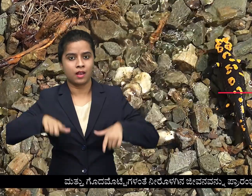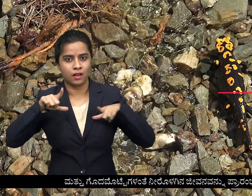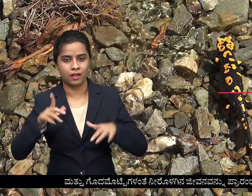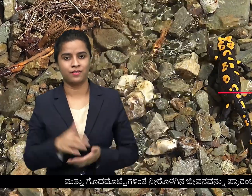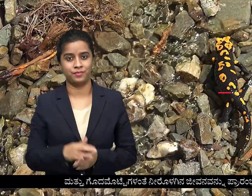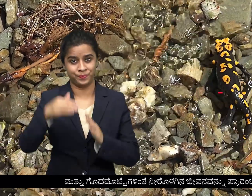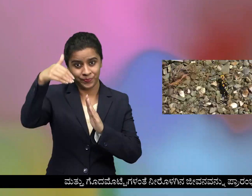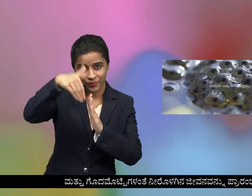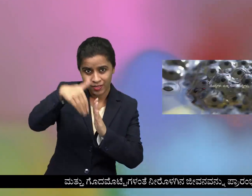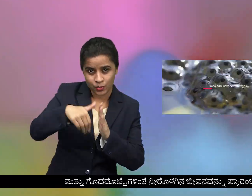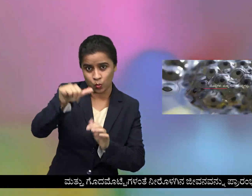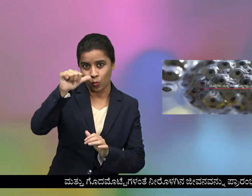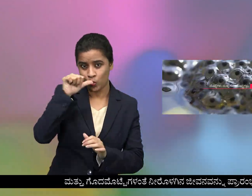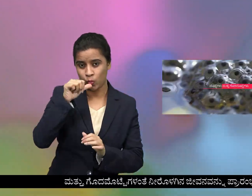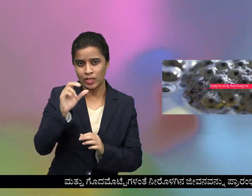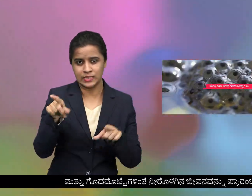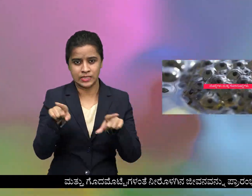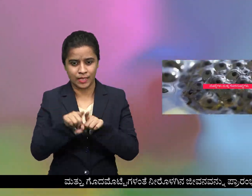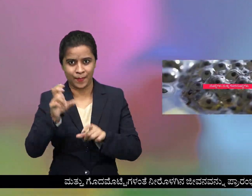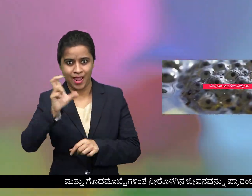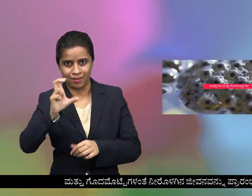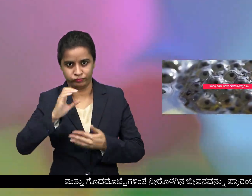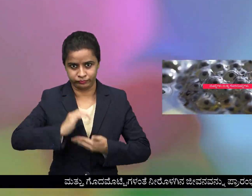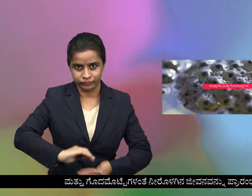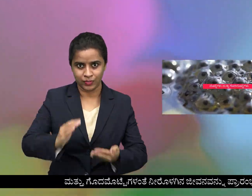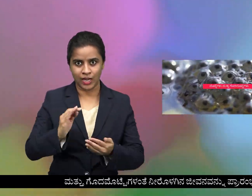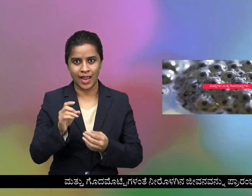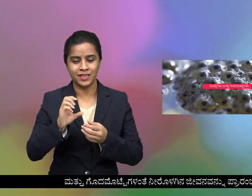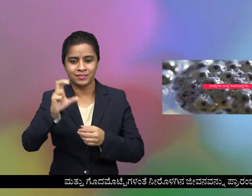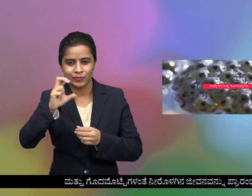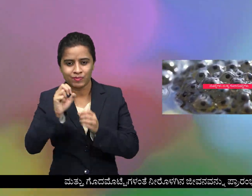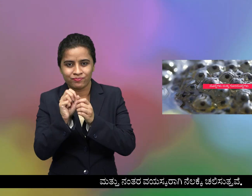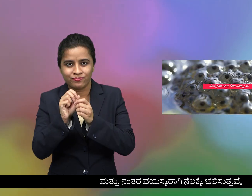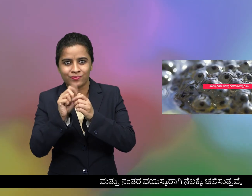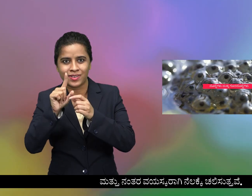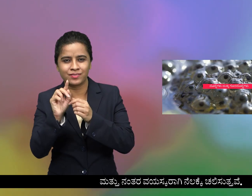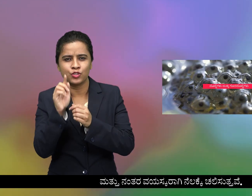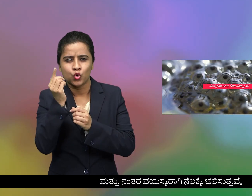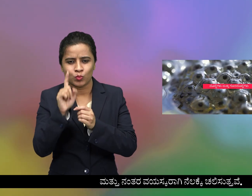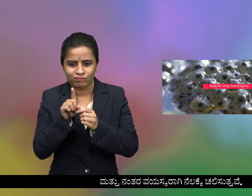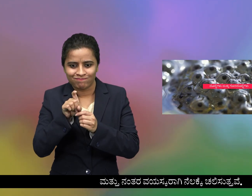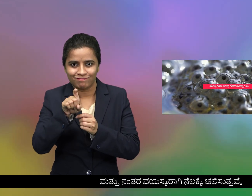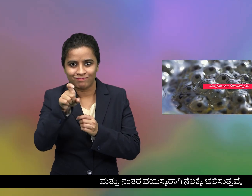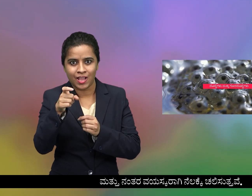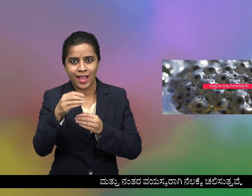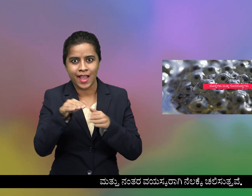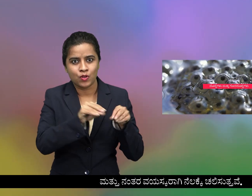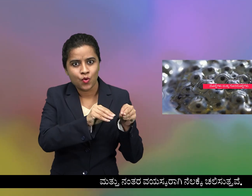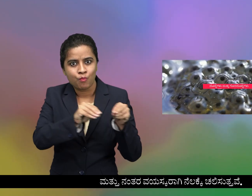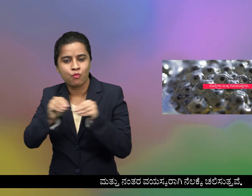ಮತ್ತು ಗೋದಮೊಟ್ಟೆಗಳಂತಹ ನೀರೊಳಗಿನ ಜೀವವನ್ನ ಪ್ರಾರಂಭಿಸುತ್ತವೆ ಮತ್ತು ನಂತರ ವಯಸ್ಕರಾಗಿ ನೆಲಕ್ಕೆ ಚಲಿಸುತ್ತವೆ.